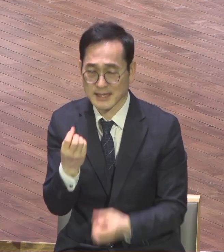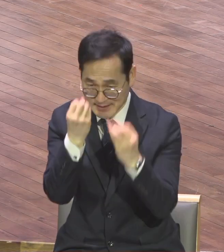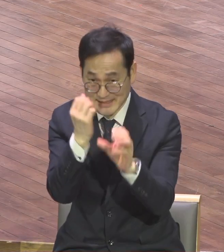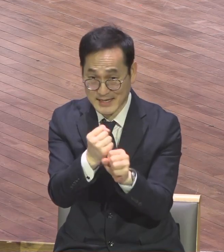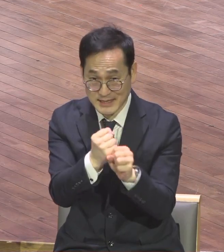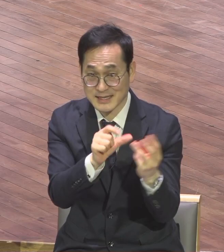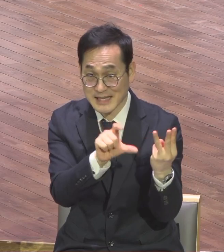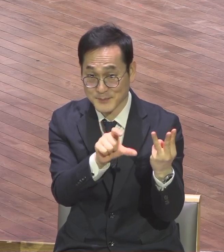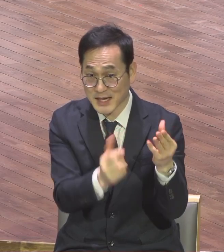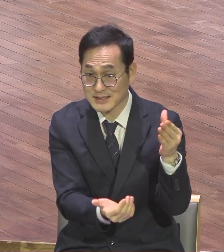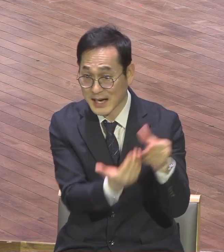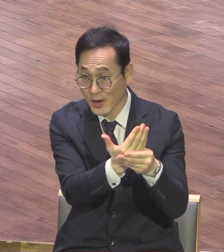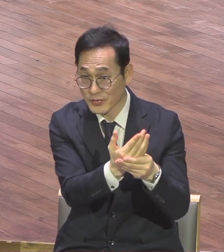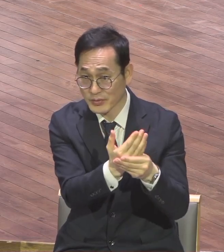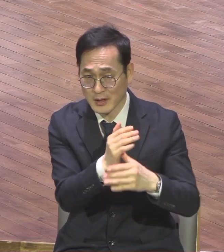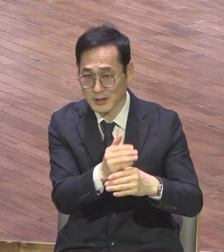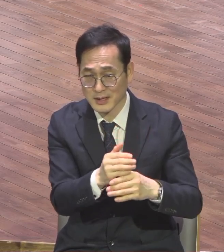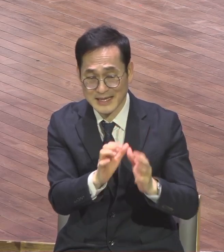3장 사건으로